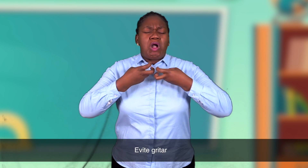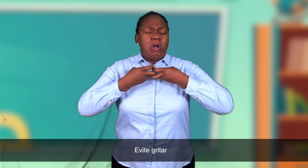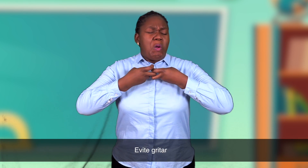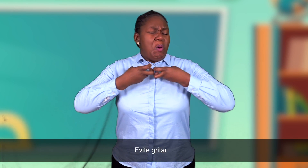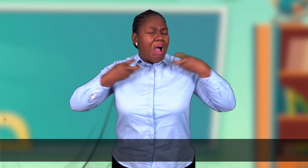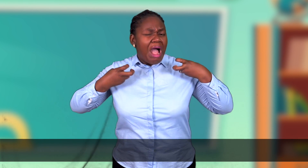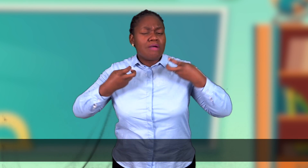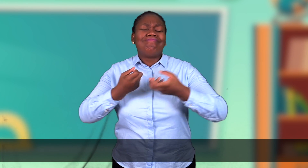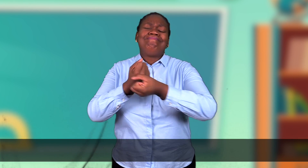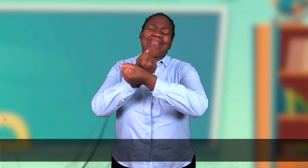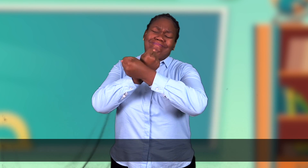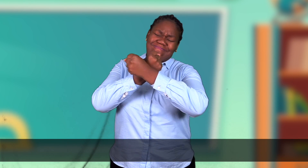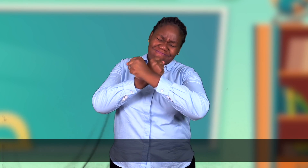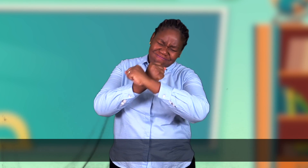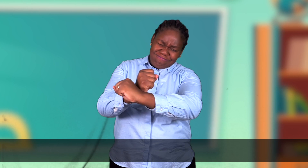Evite gritar.